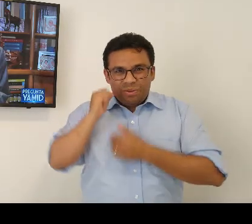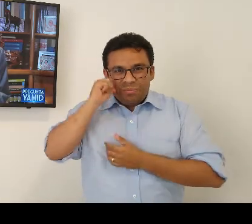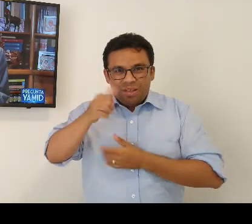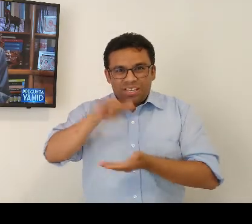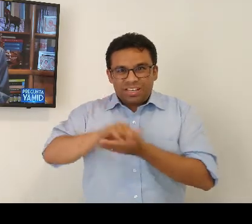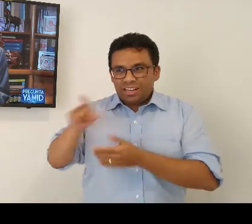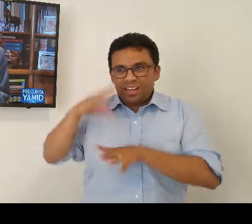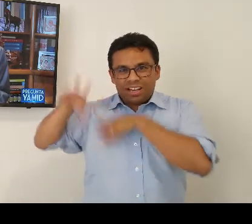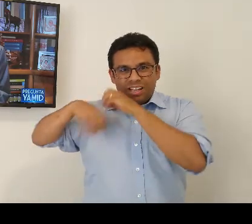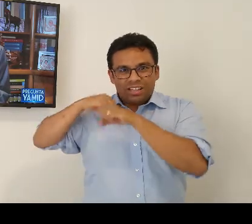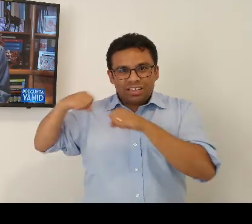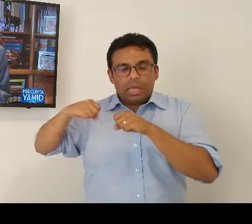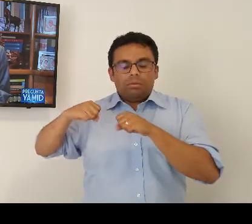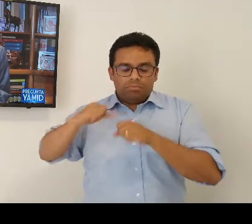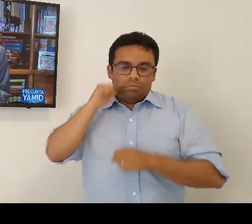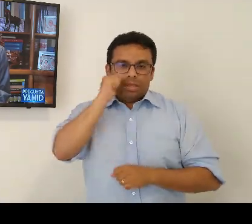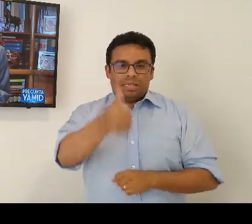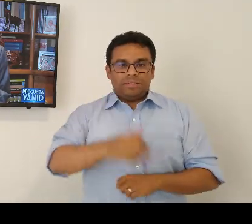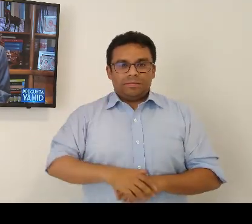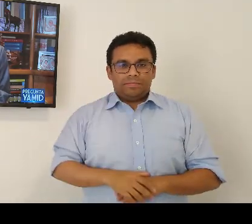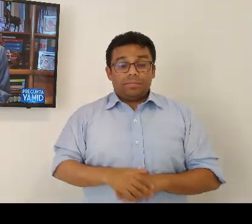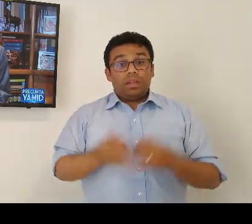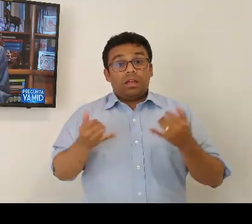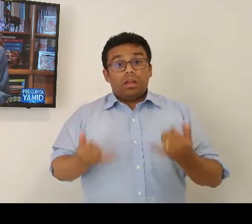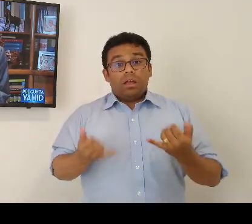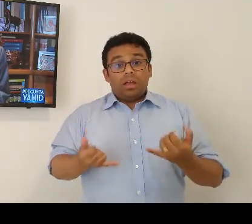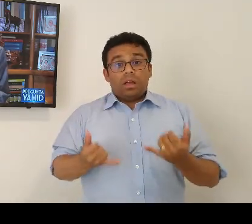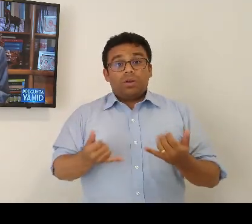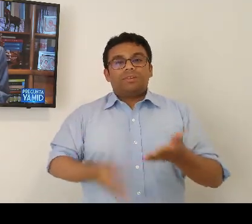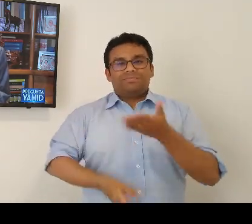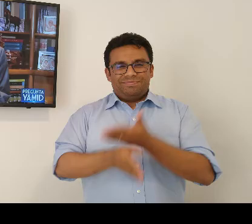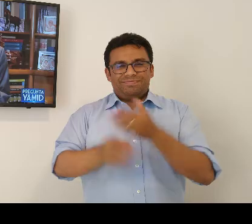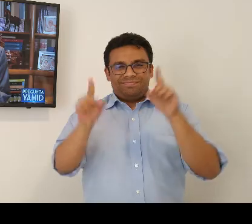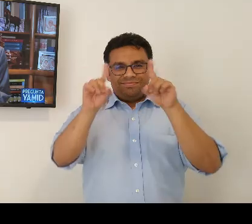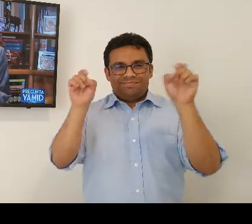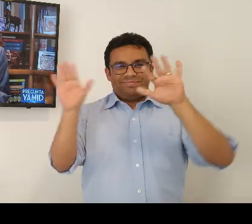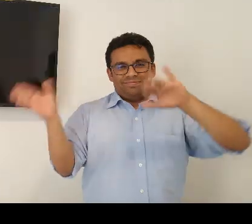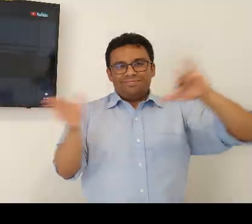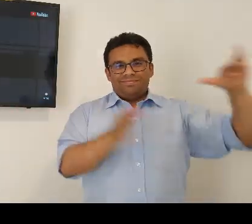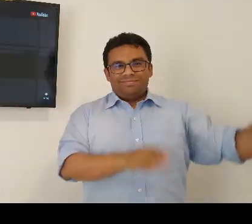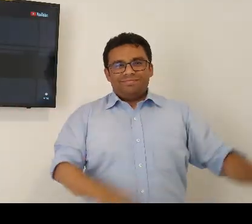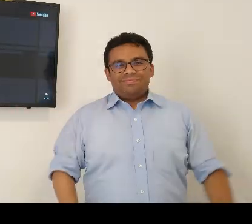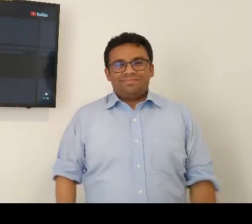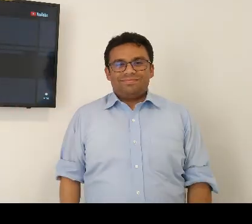señora alcaldesa. Por ahora los invitamos a continuar aquí en el